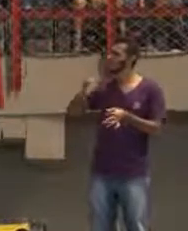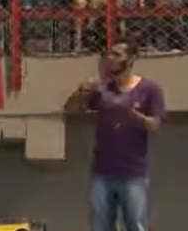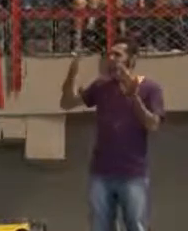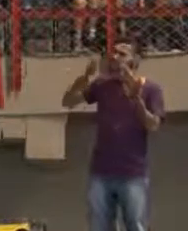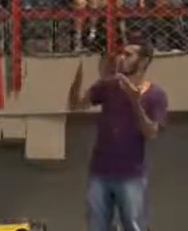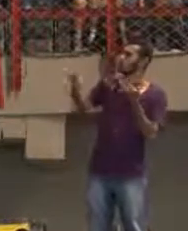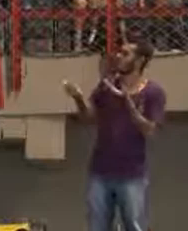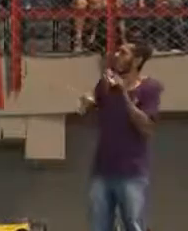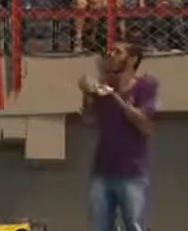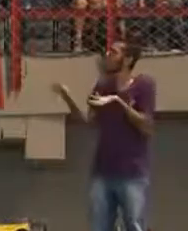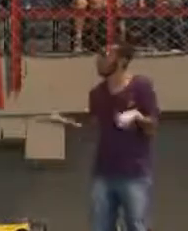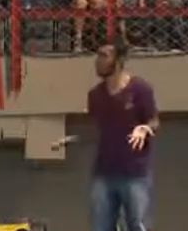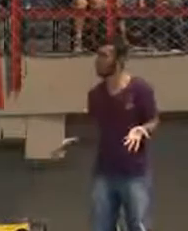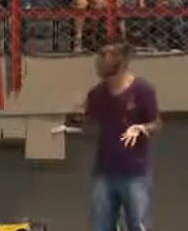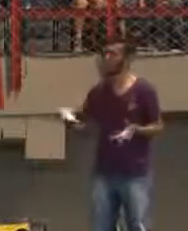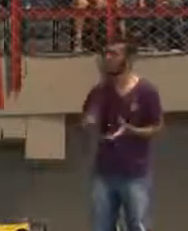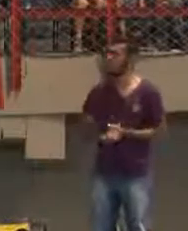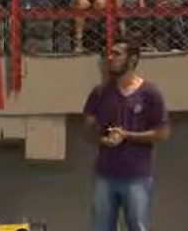que é que você faz?